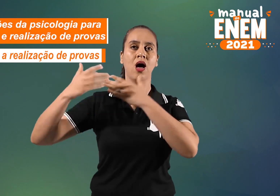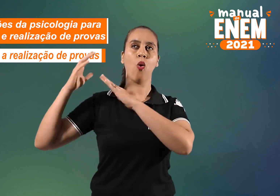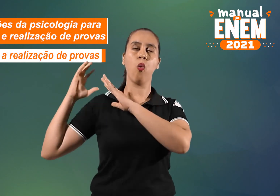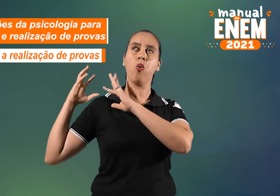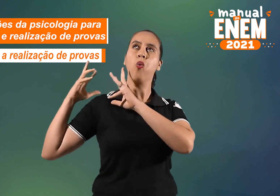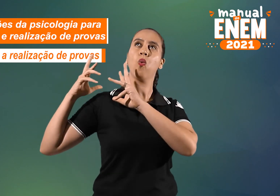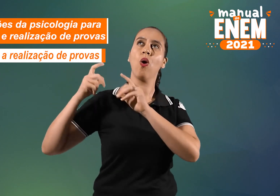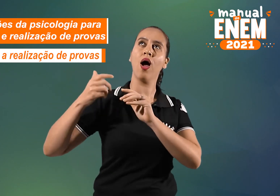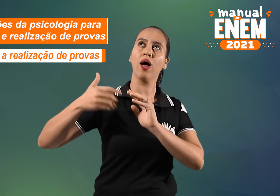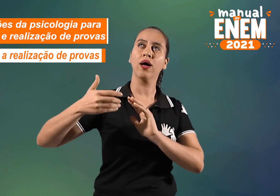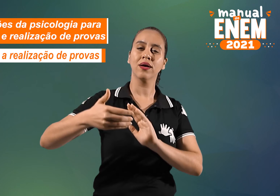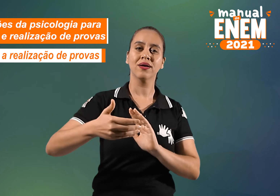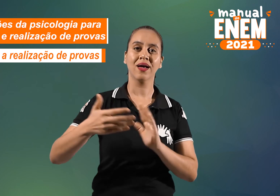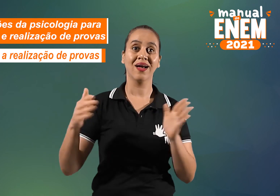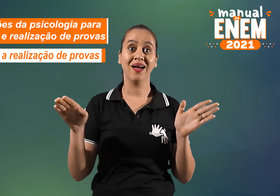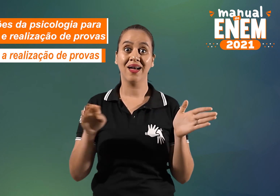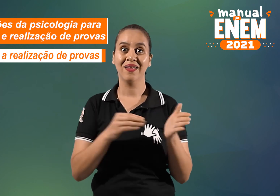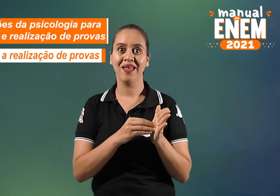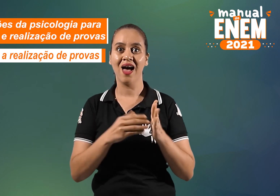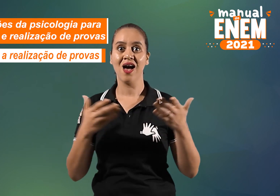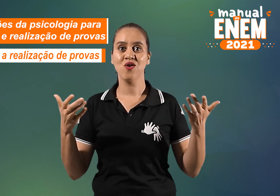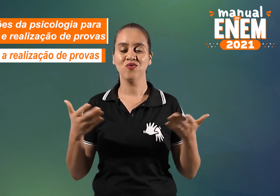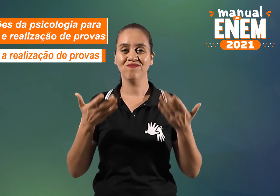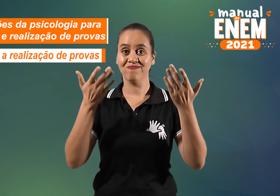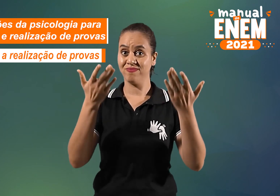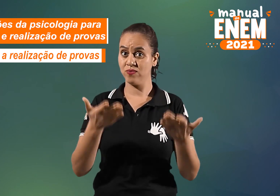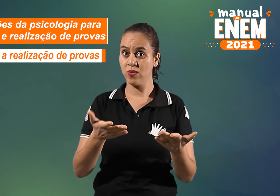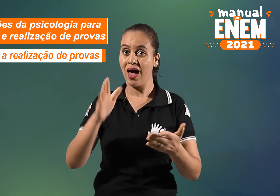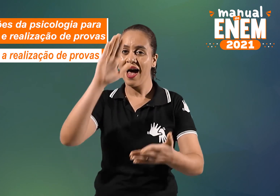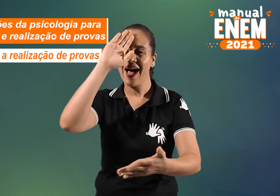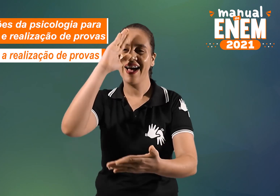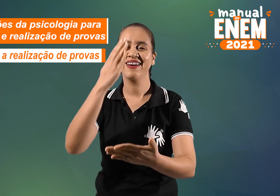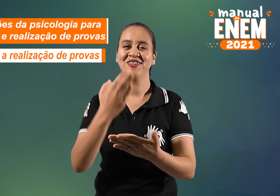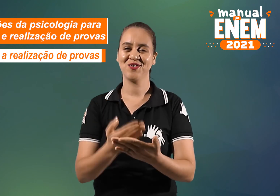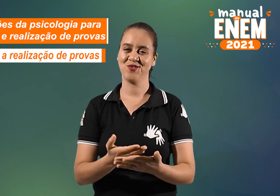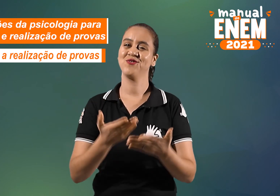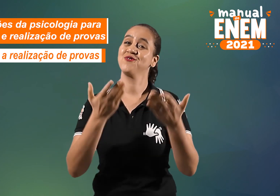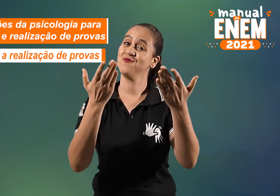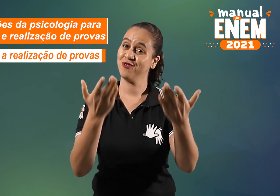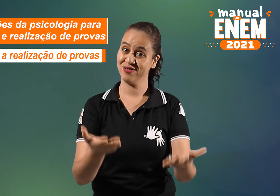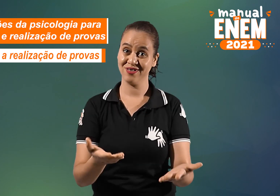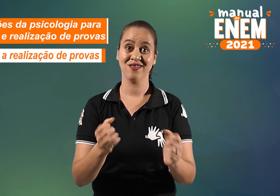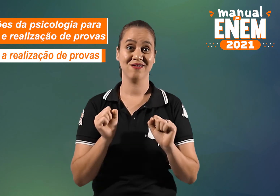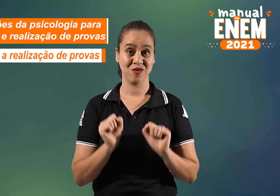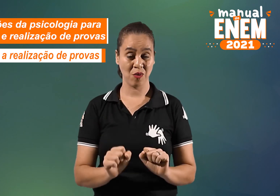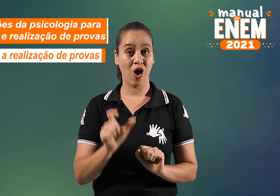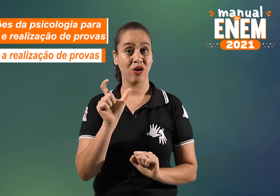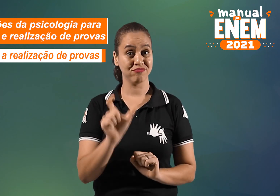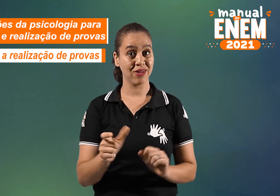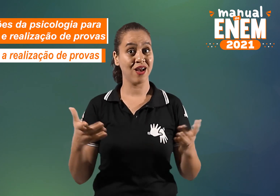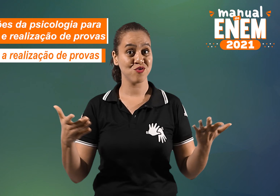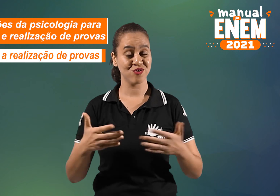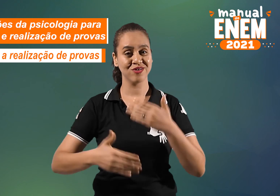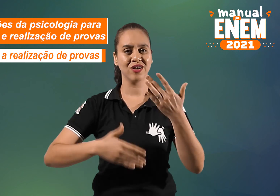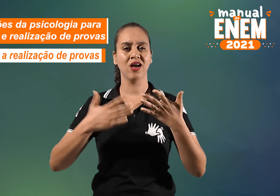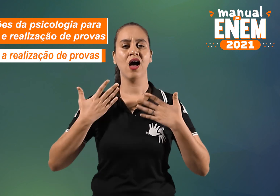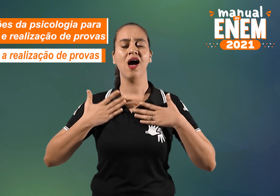o que você fez até aquele momento e de como chegou até ali. Confie em você e no seu potencial e de como se preparou para esse